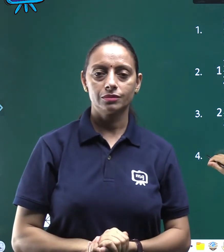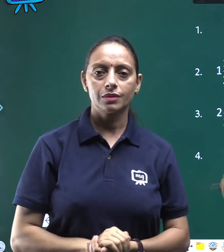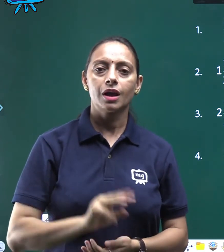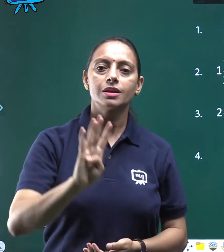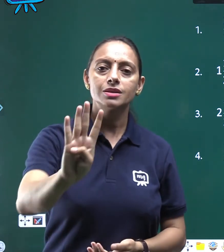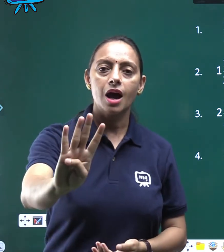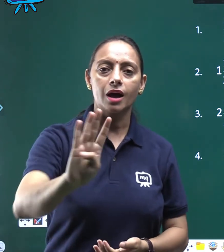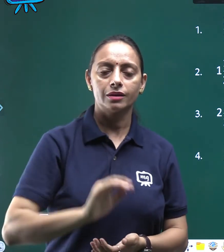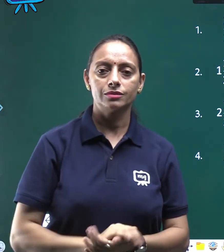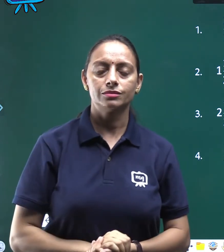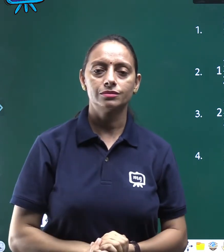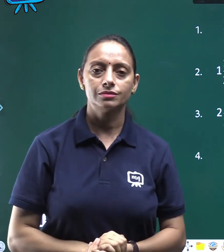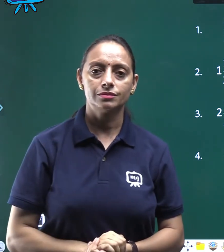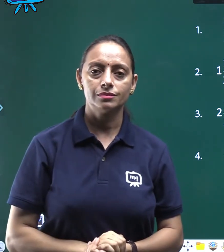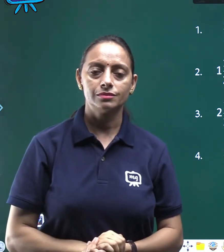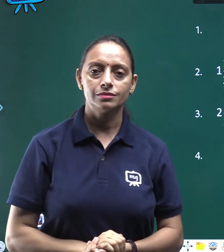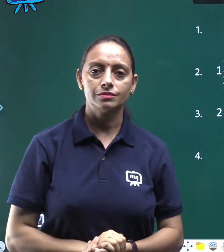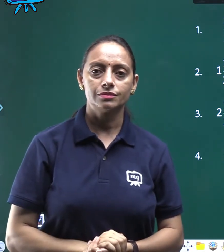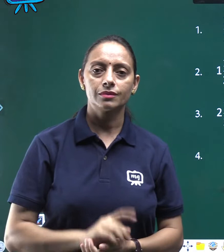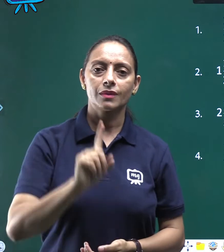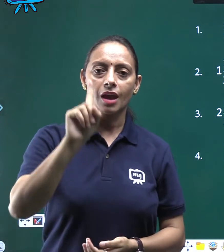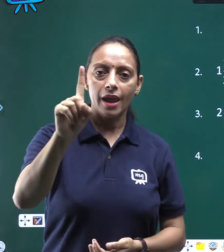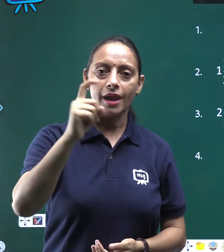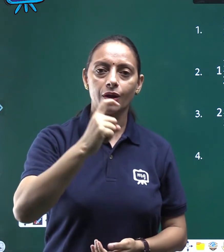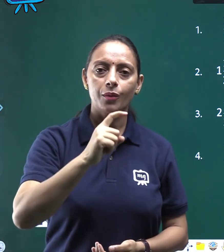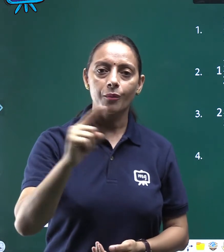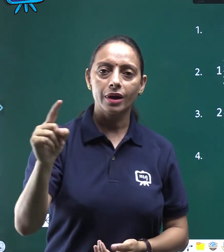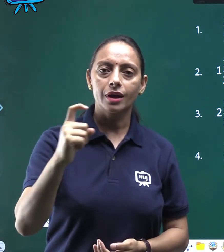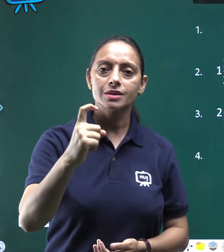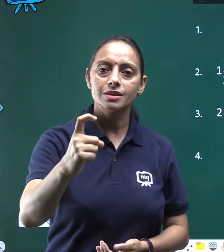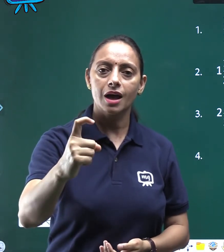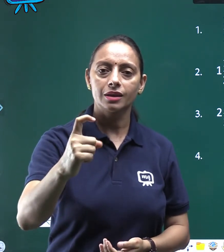नंबर चार, एक बटा सात